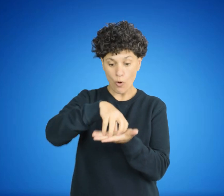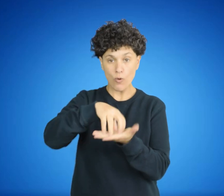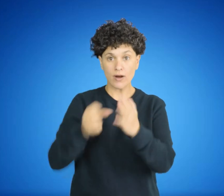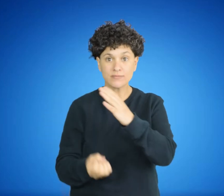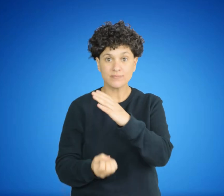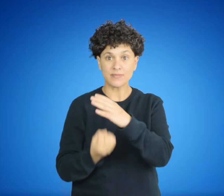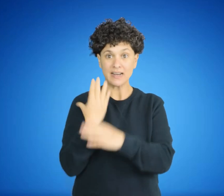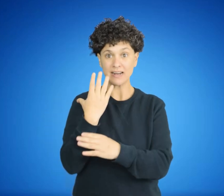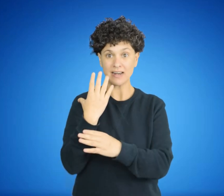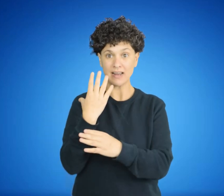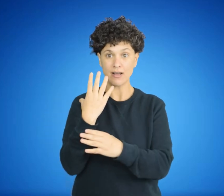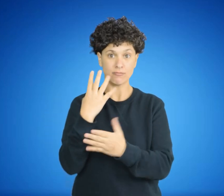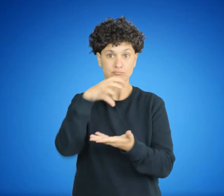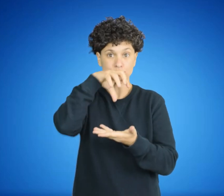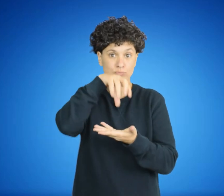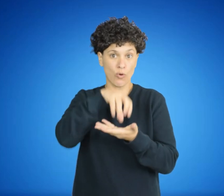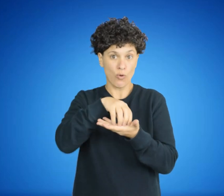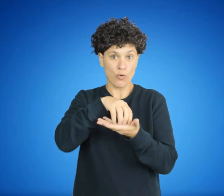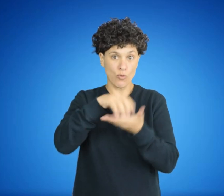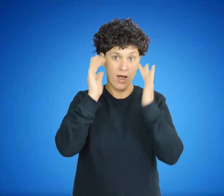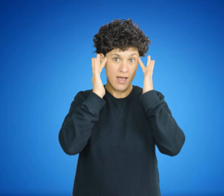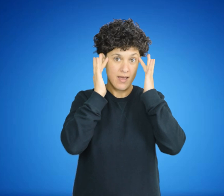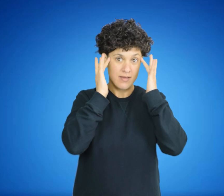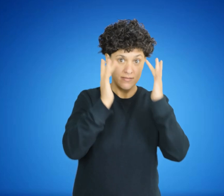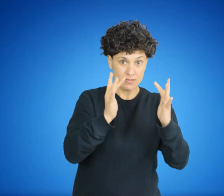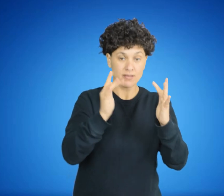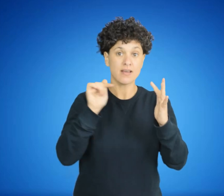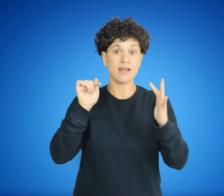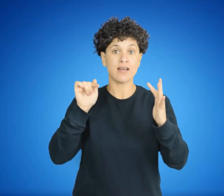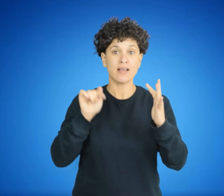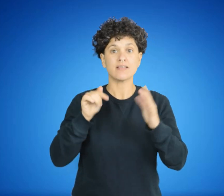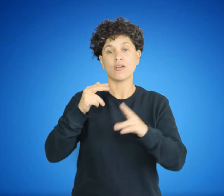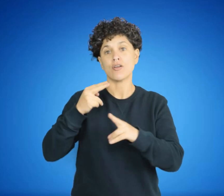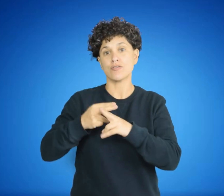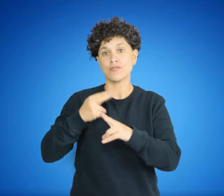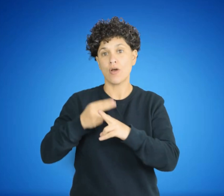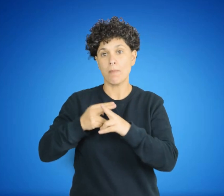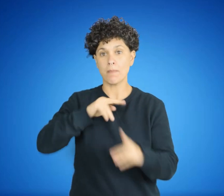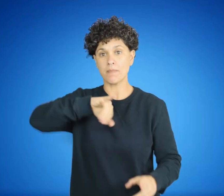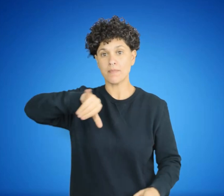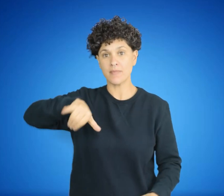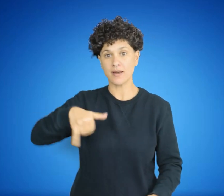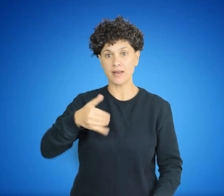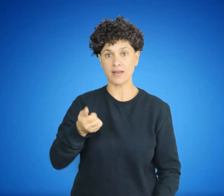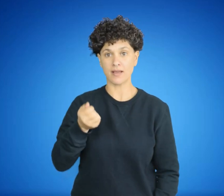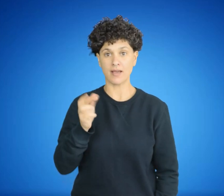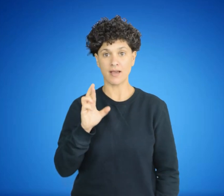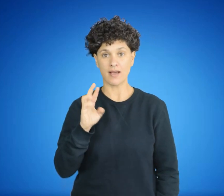fundó su escuela llamada el jardín en una pequeña propiedad de las afueras de la ciudad debido